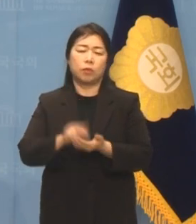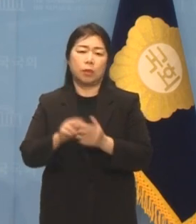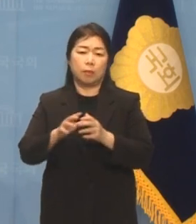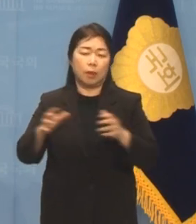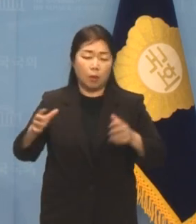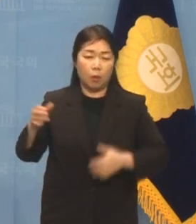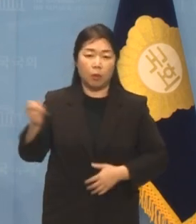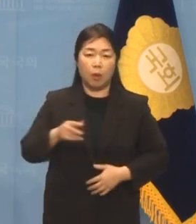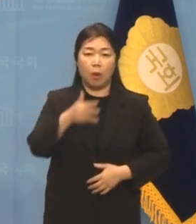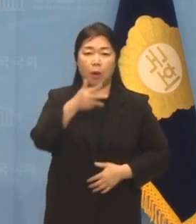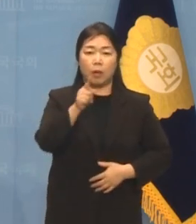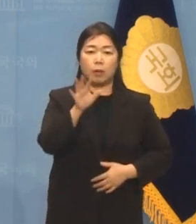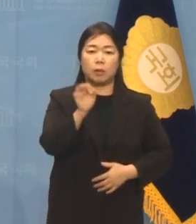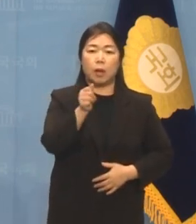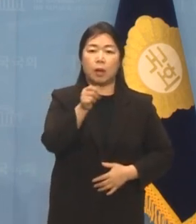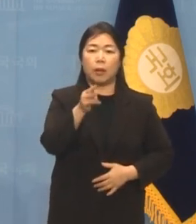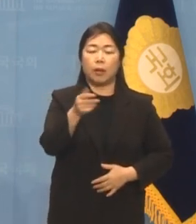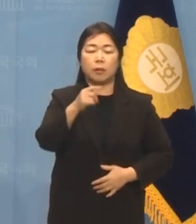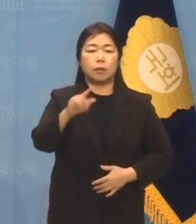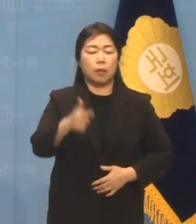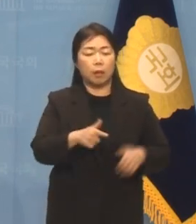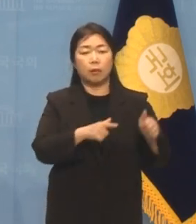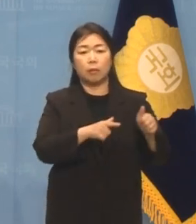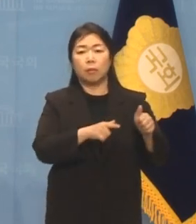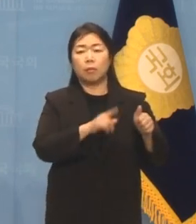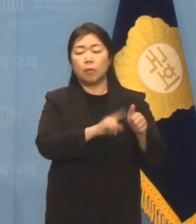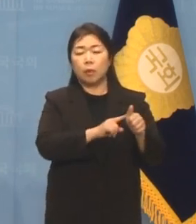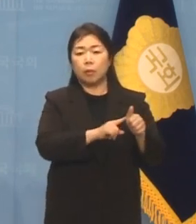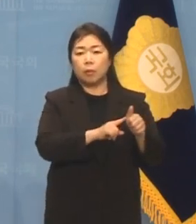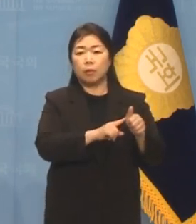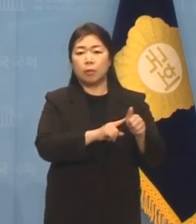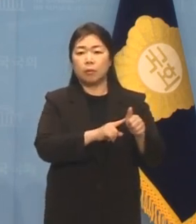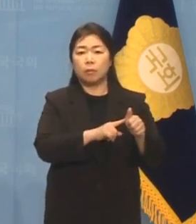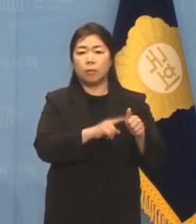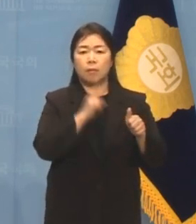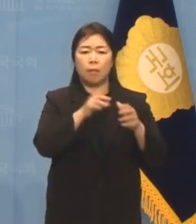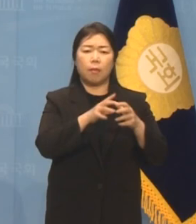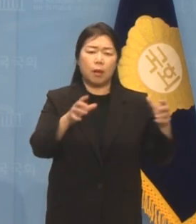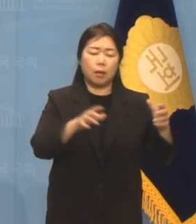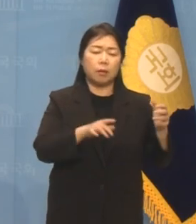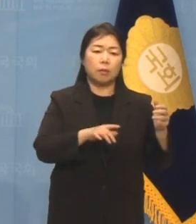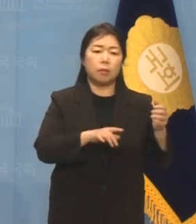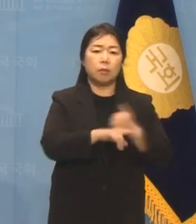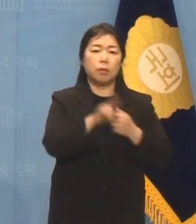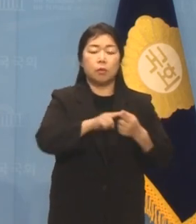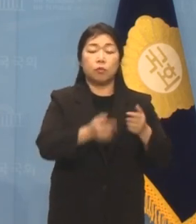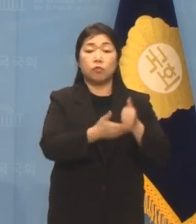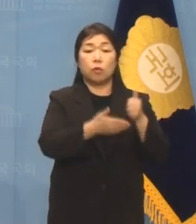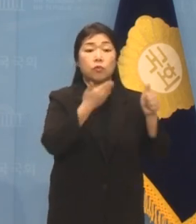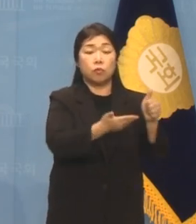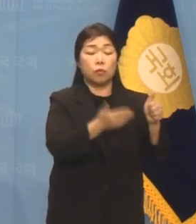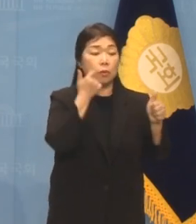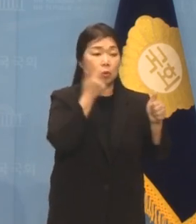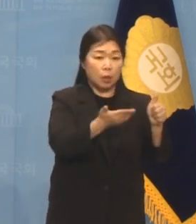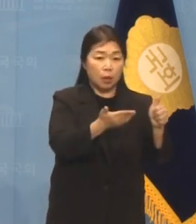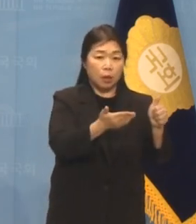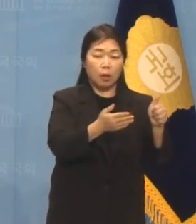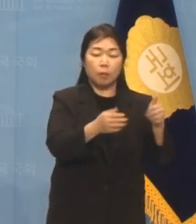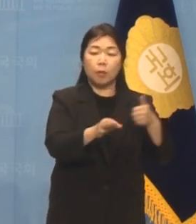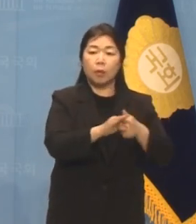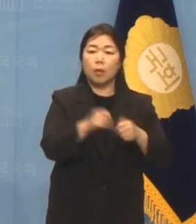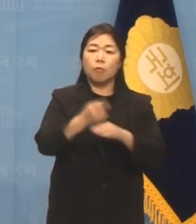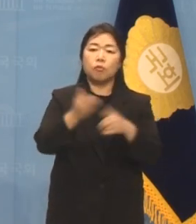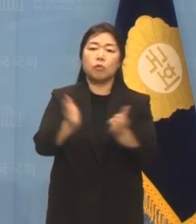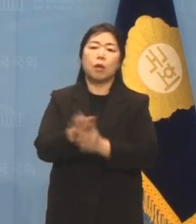받자 그런 기준 따지면 민주당은 이라며 반문했다고 합니다 한위 원장의 전형적인 말하기